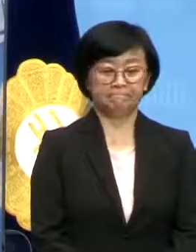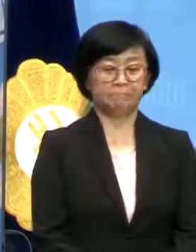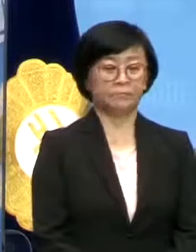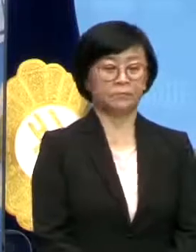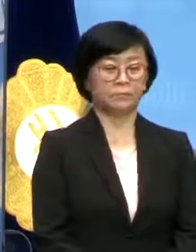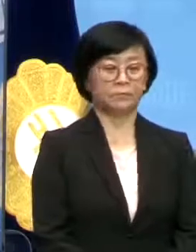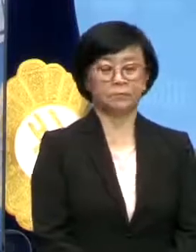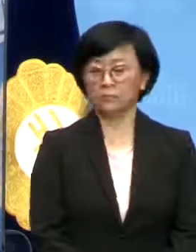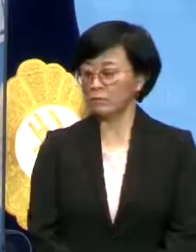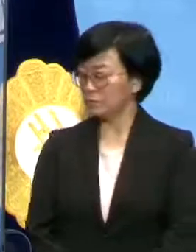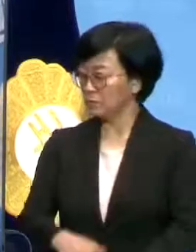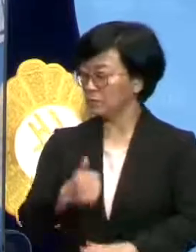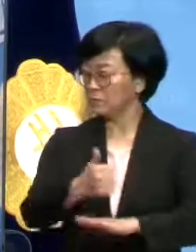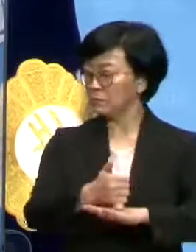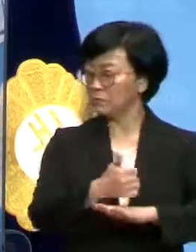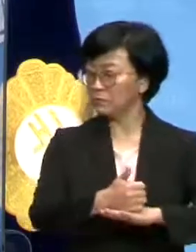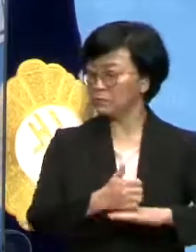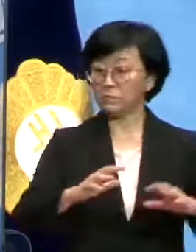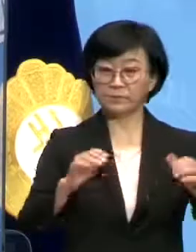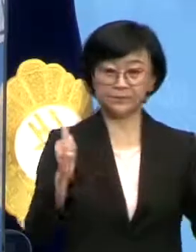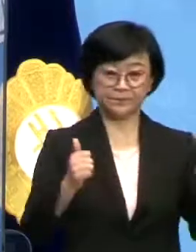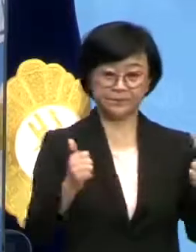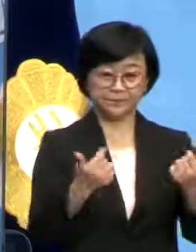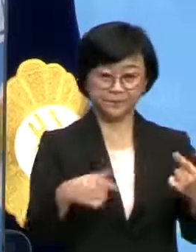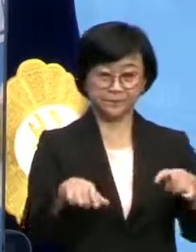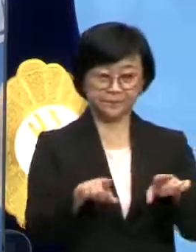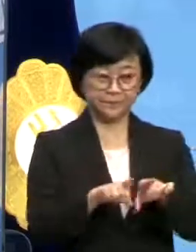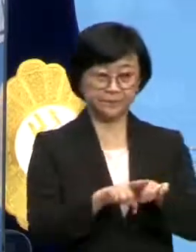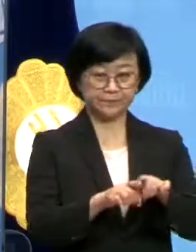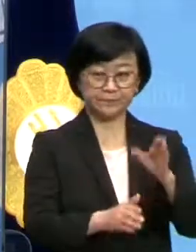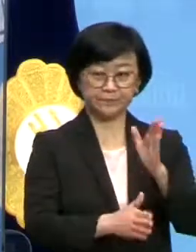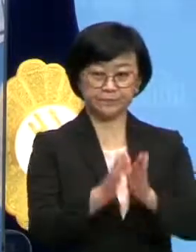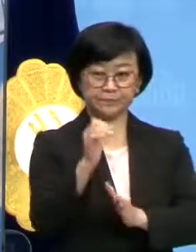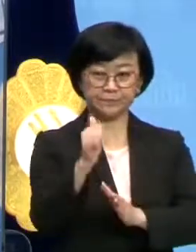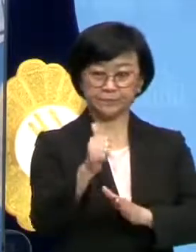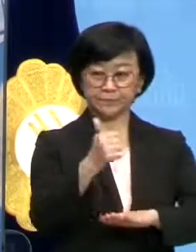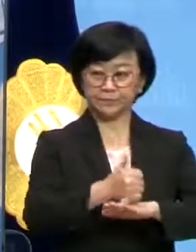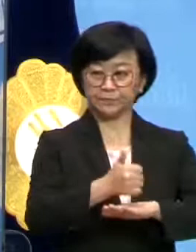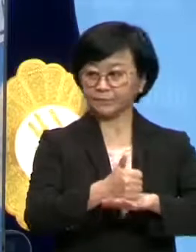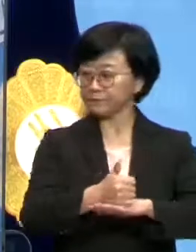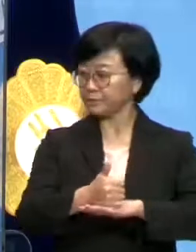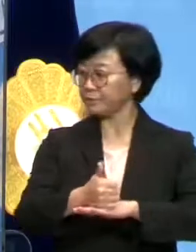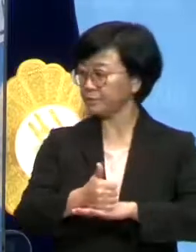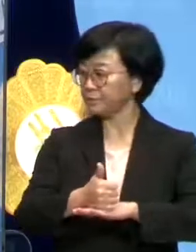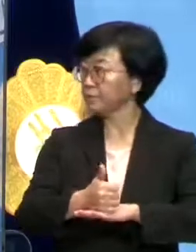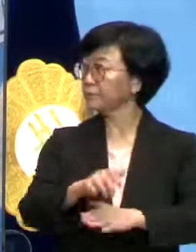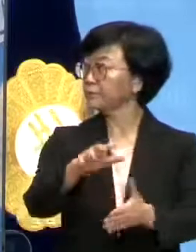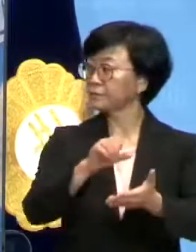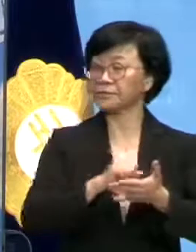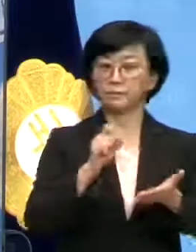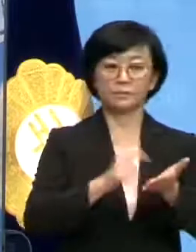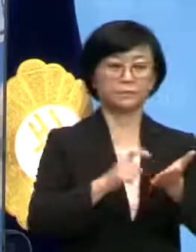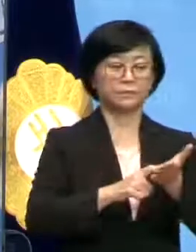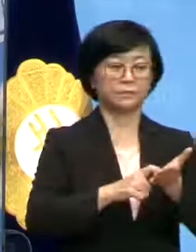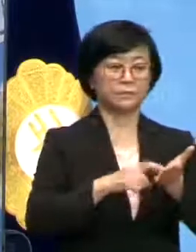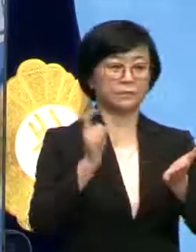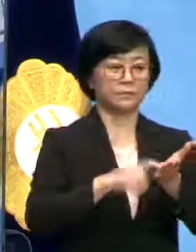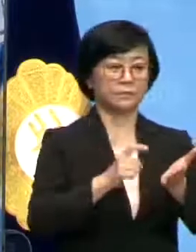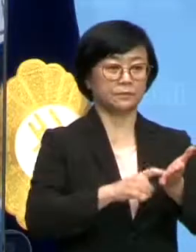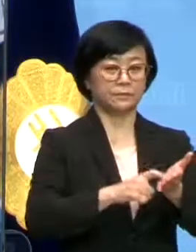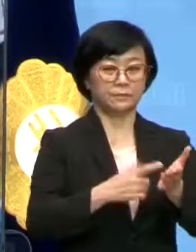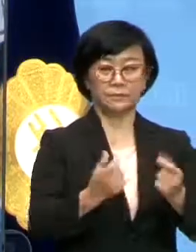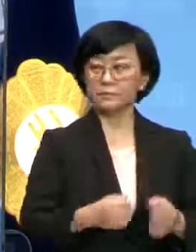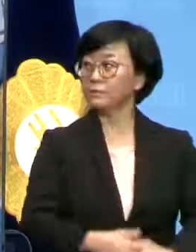맨 끝에 그 의원님들 하고 심사에 단지 자이니 맥 그때 에 도입할 것을 촉구한다 할 때 촉구한다